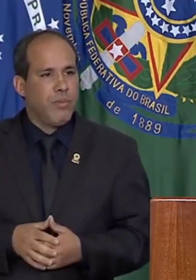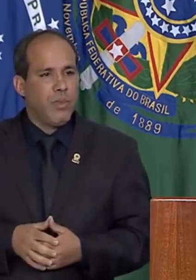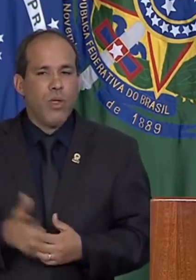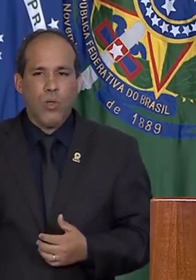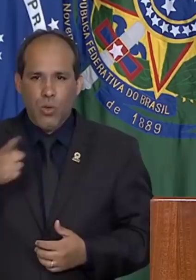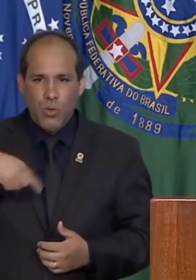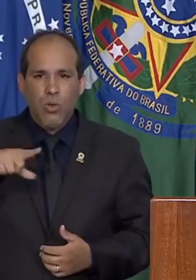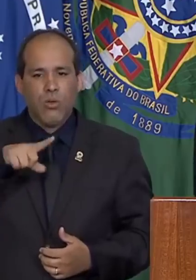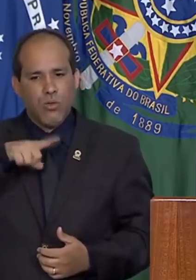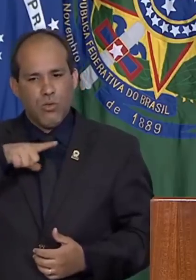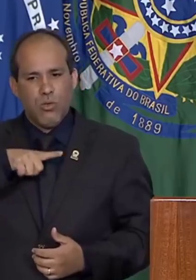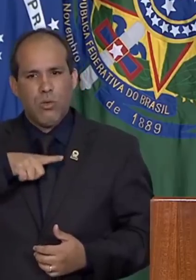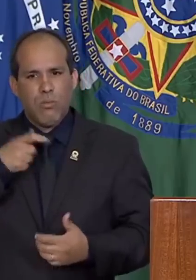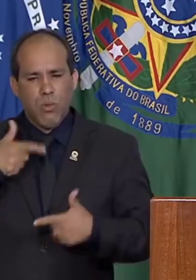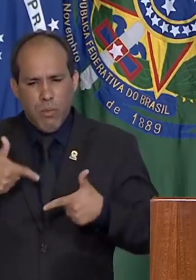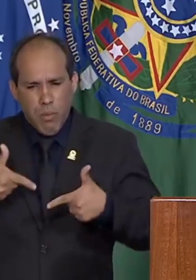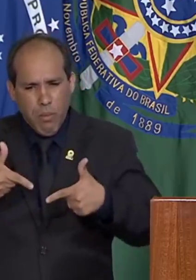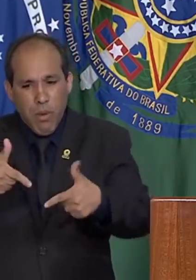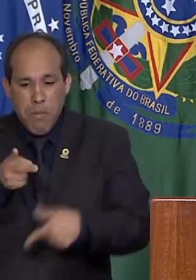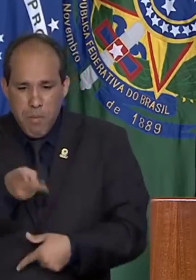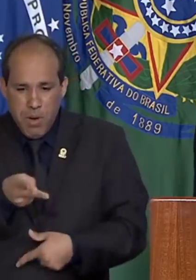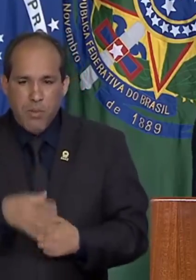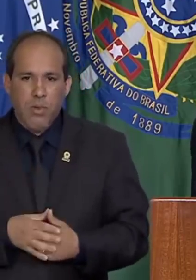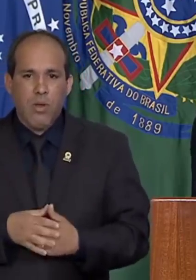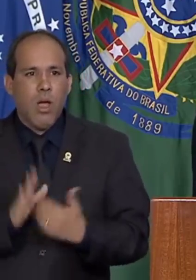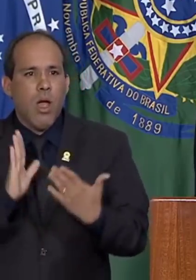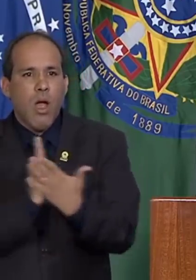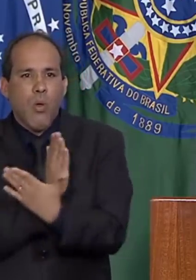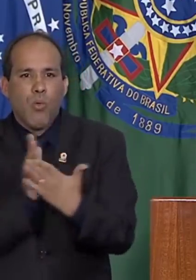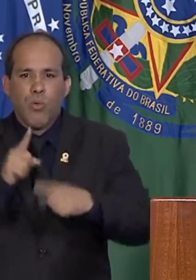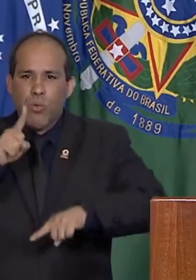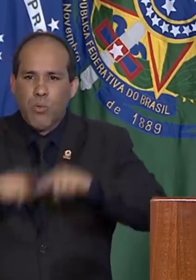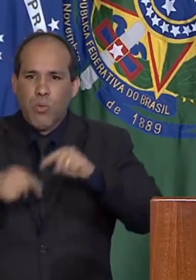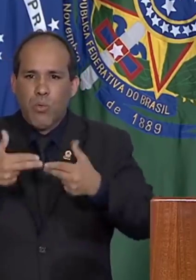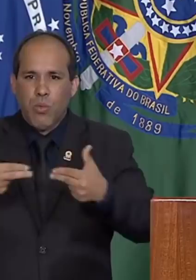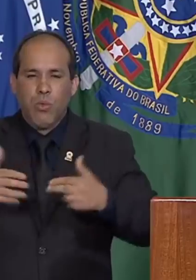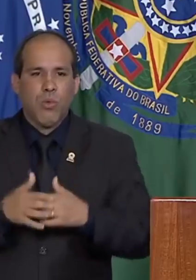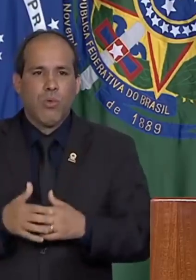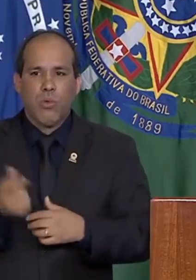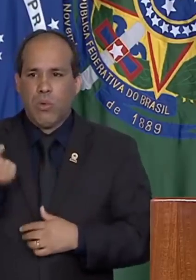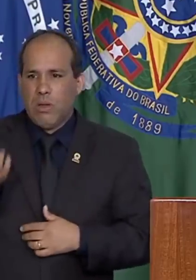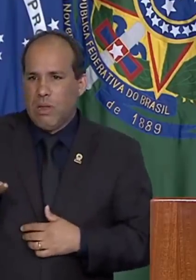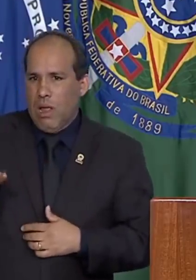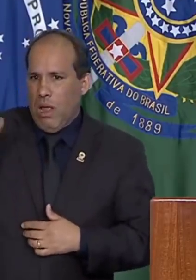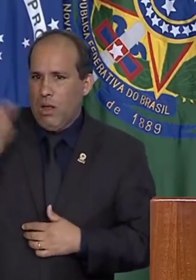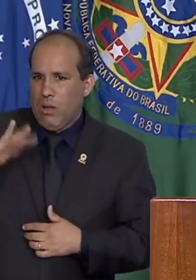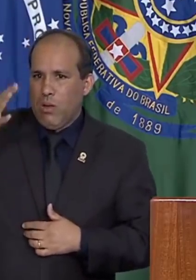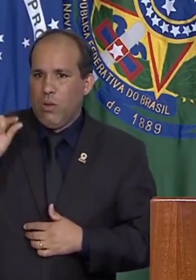estamos nessa luta. Alguns produtos que subiram de preço